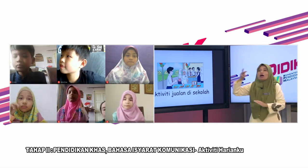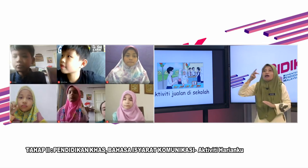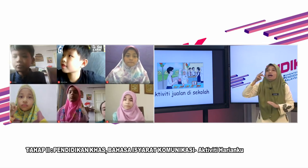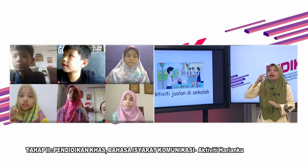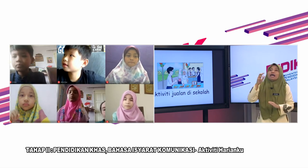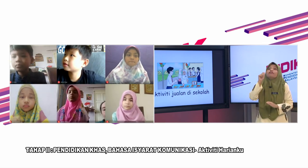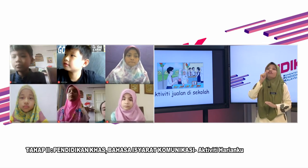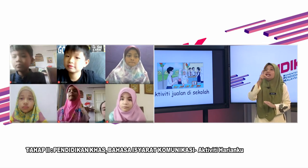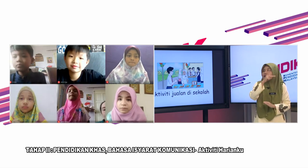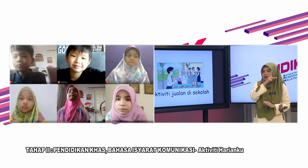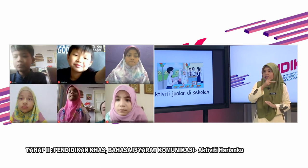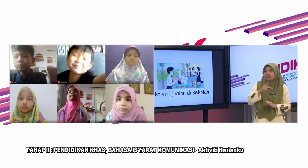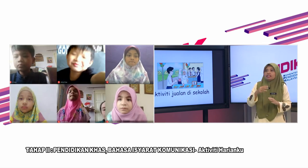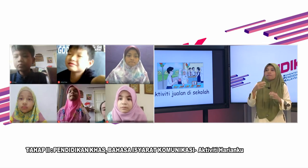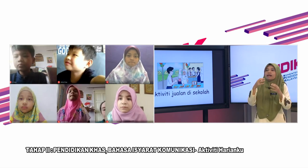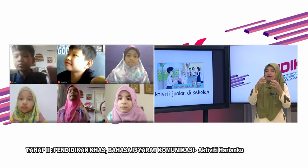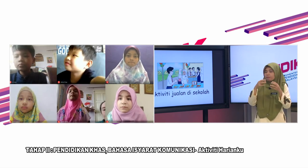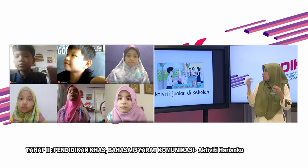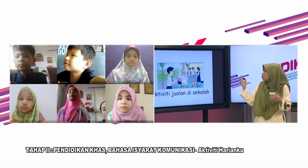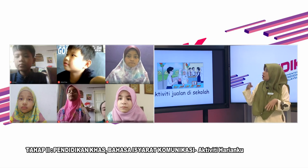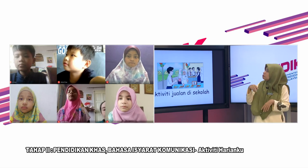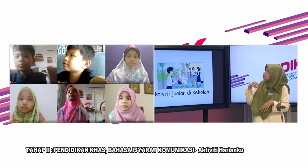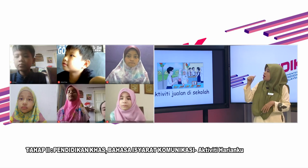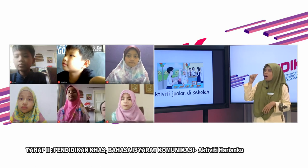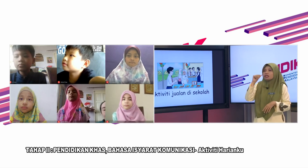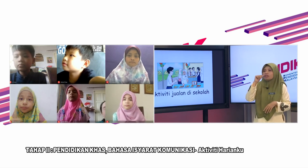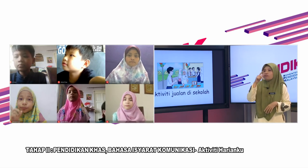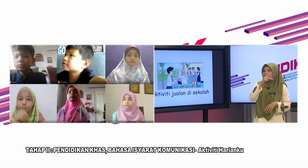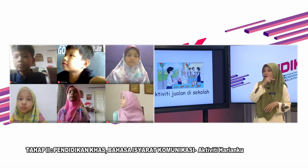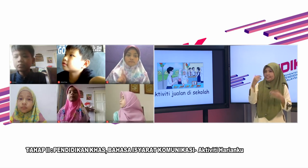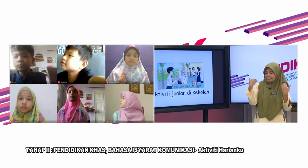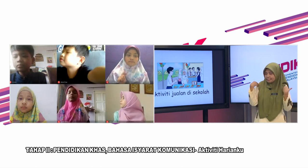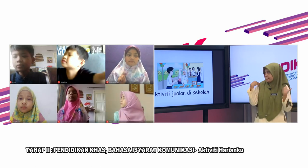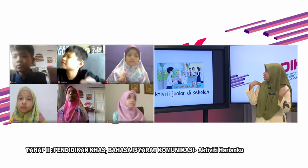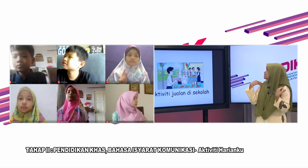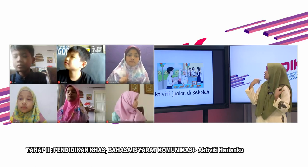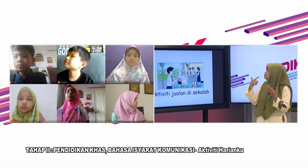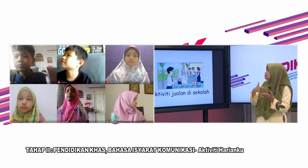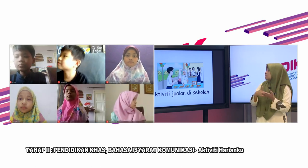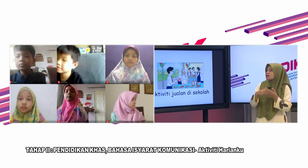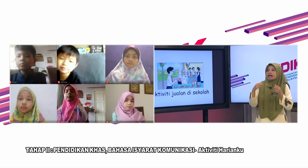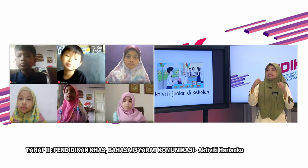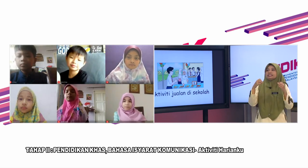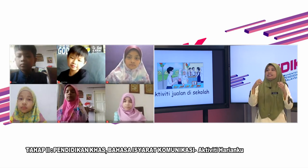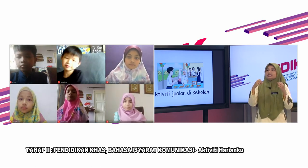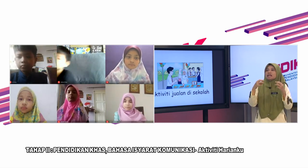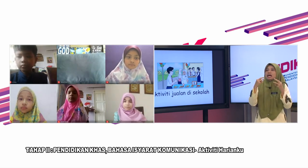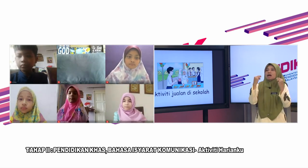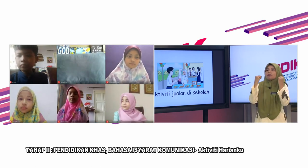Contoh Akifah lah dengan Mariam. Akifah ada. Lagi siapa?